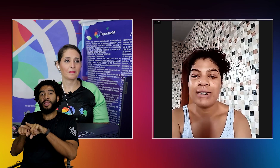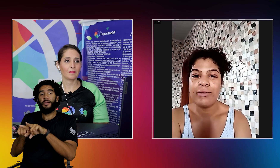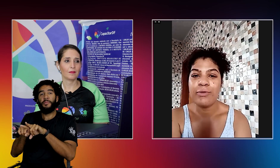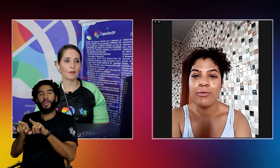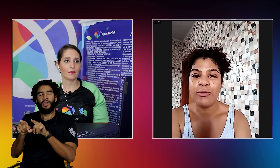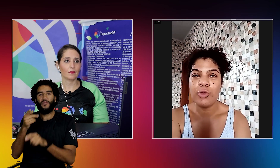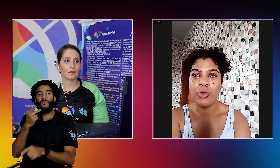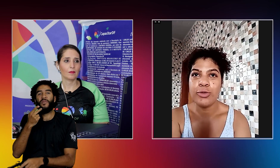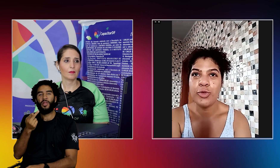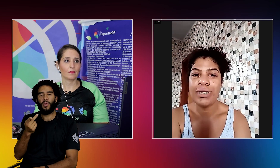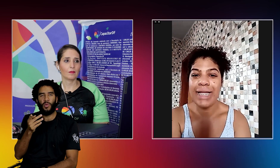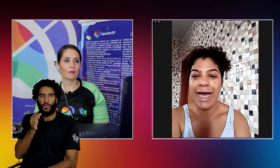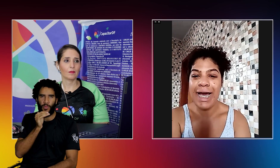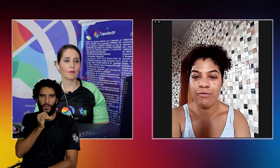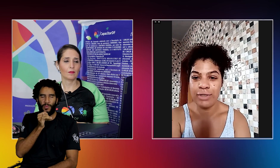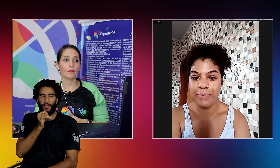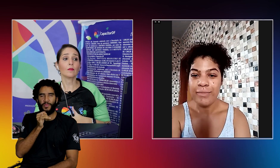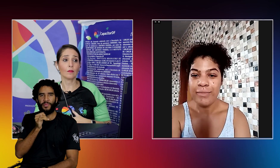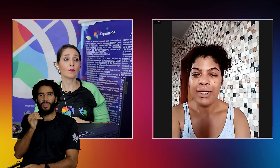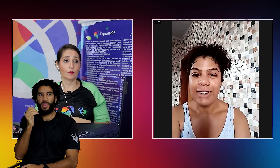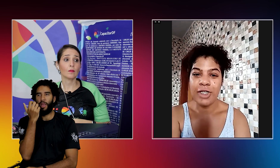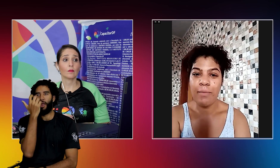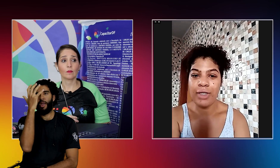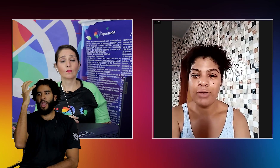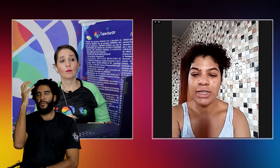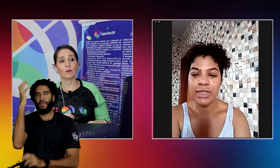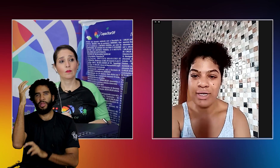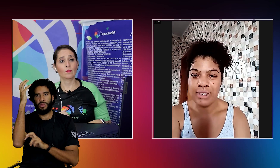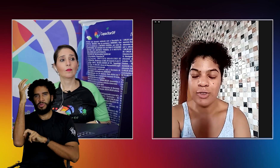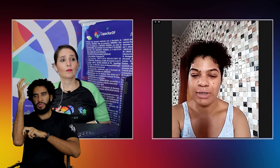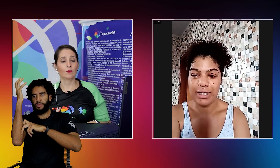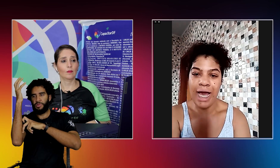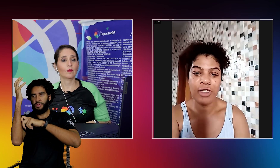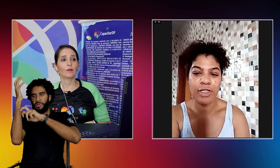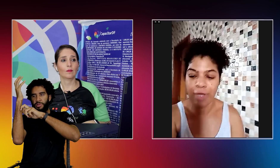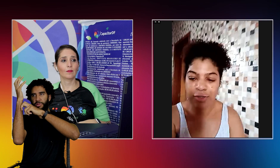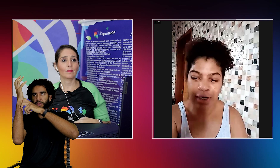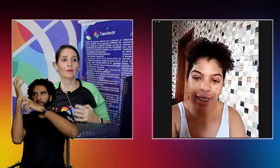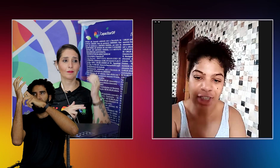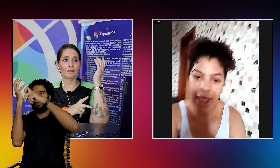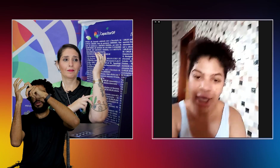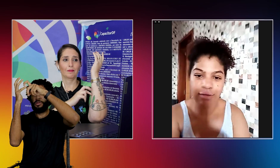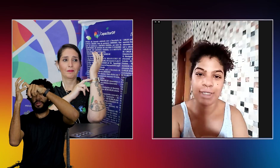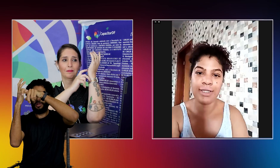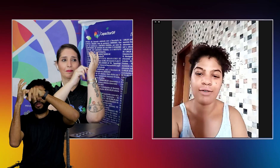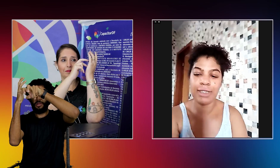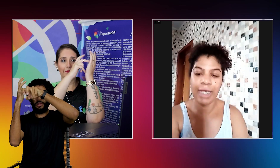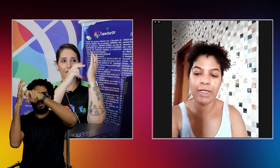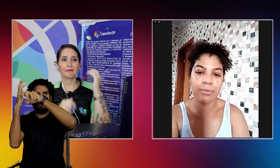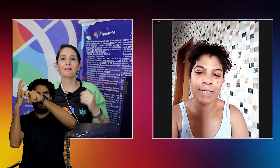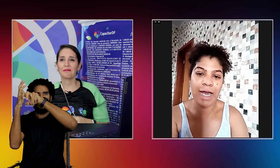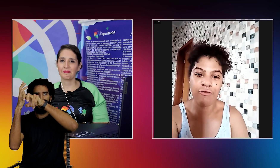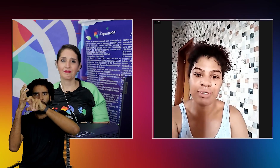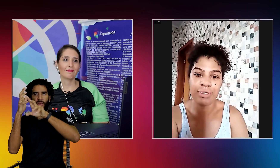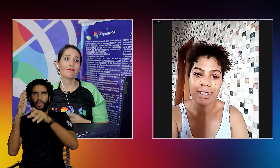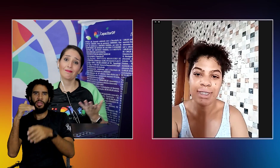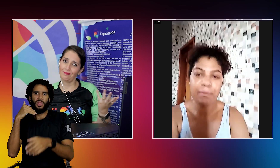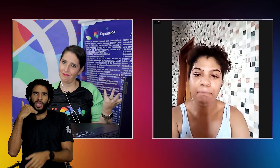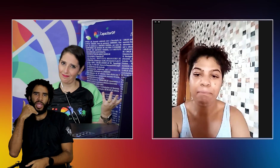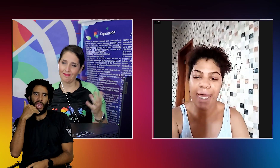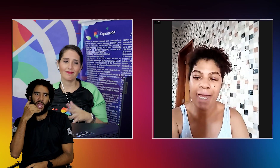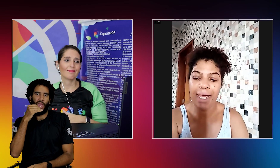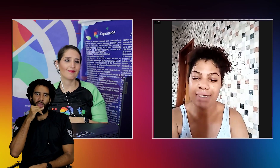exemplo do subir na árvore. Que geralmente, quando a gente vai fazer subir na árvore, a gente faz de qualquer jeito, entendeu? Ninguém sobe na árvore